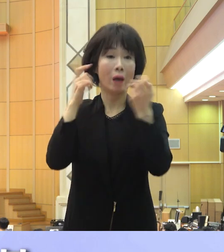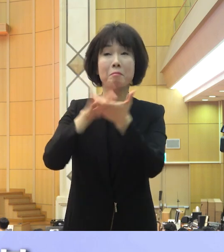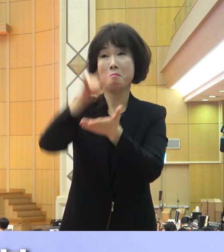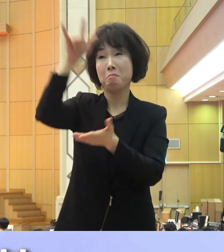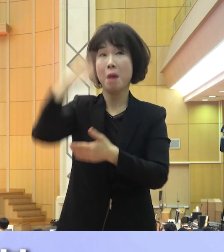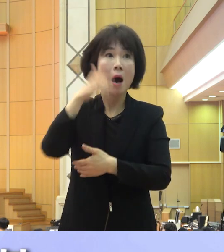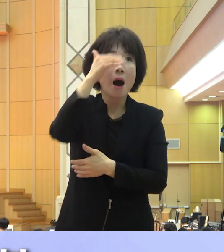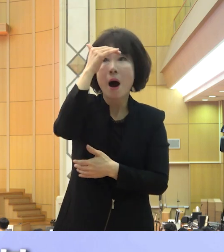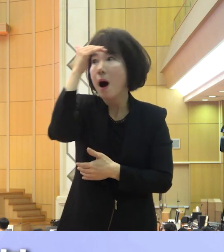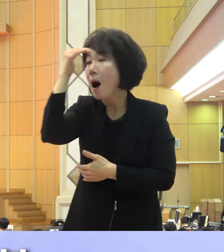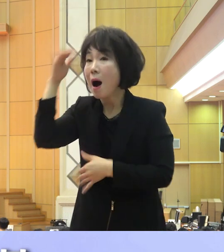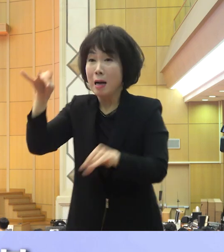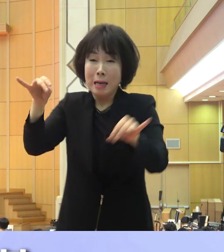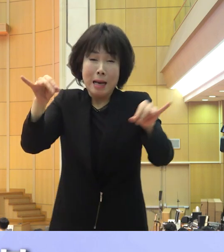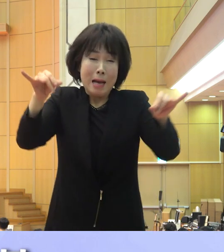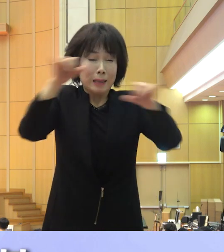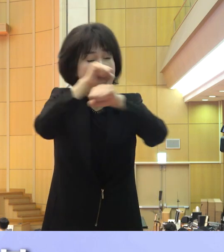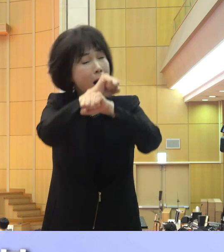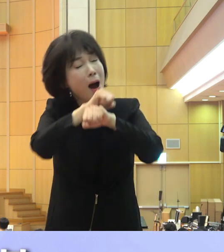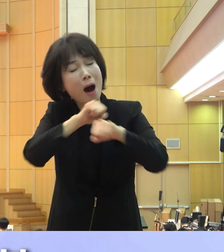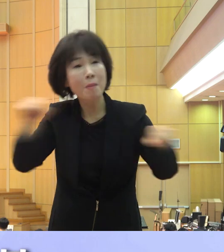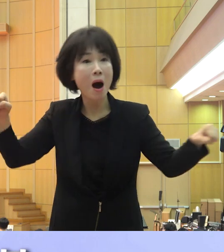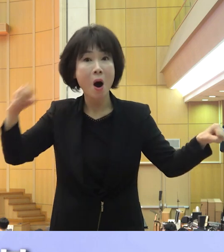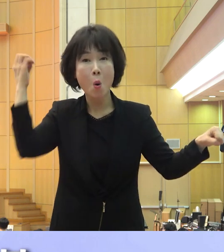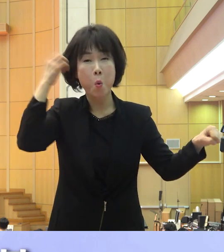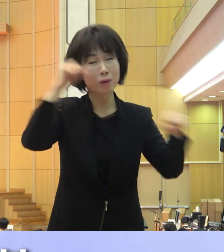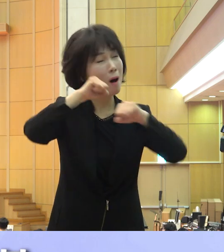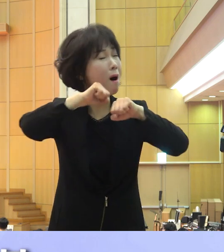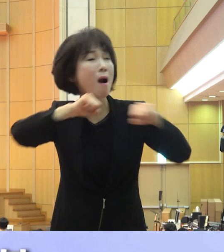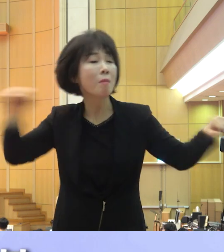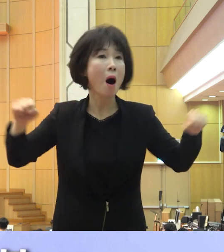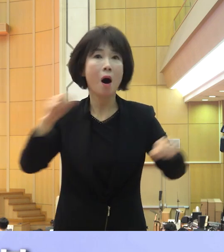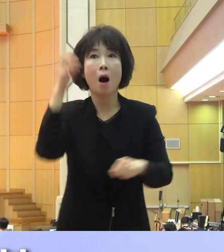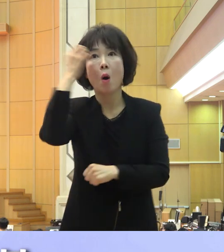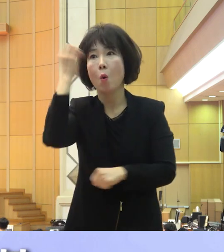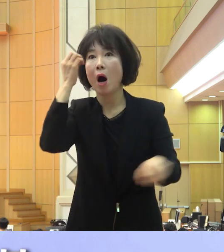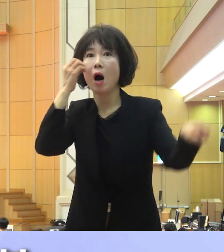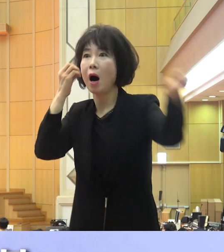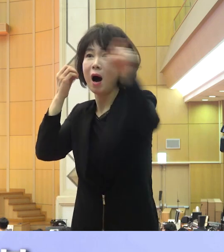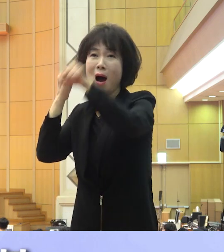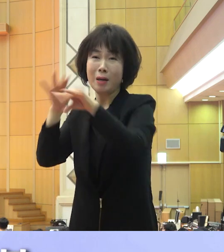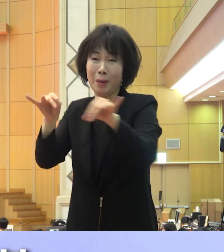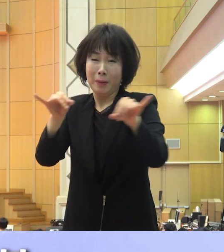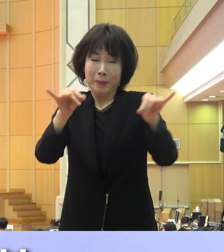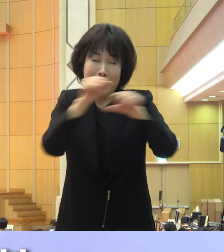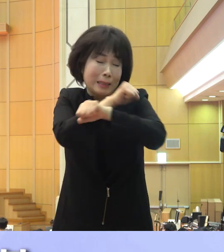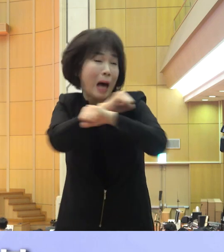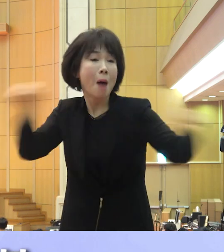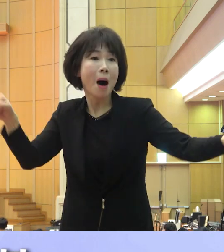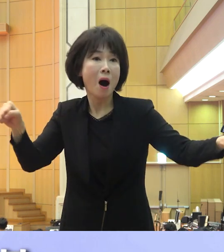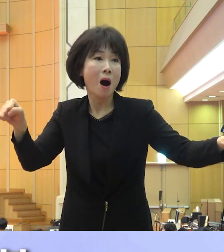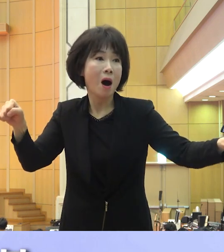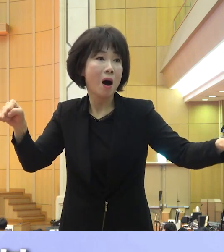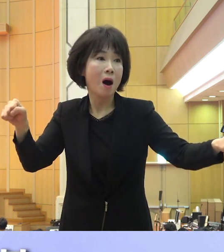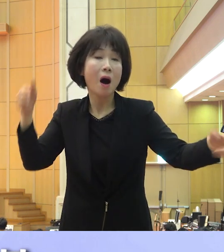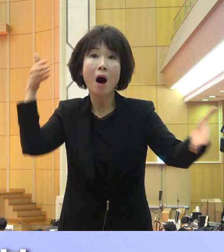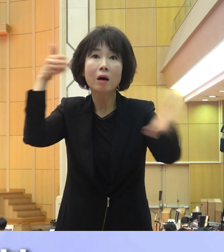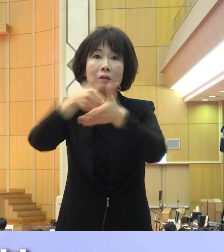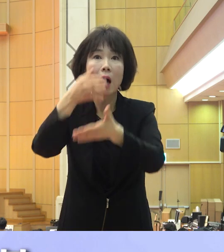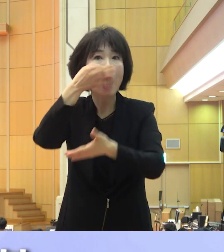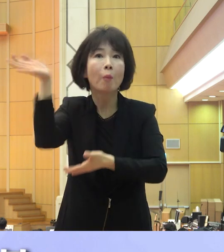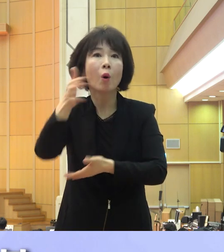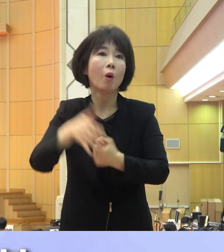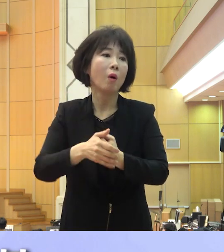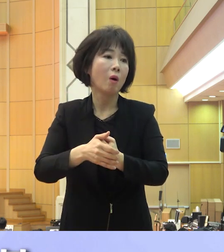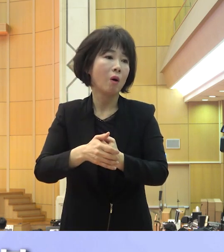광야 사막의 길을 도로만 나서 가는데 사막이잖아요. 그러다가 이스라엘